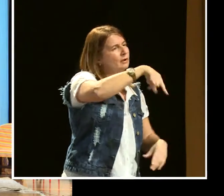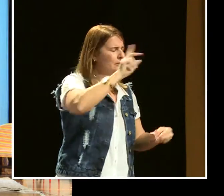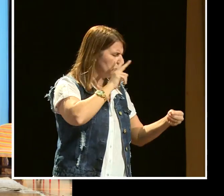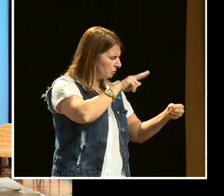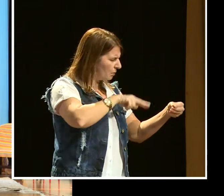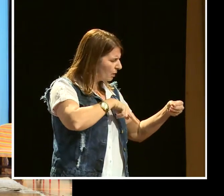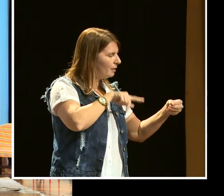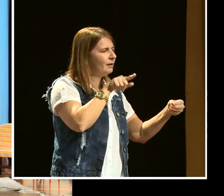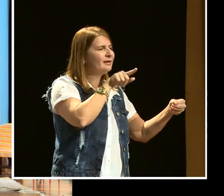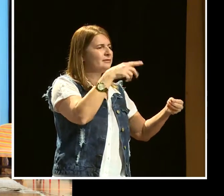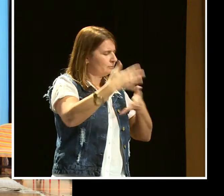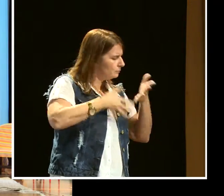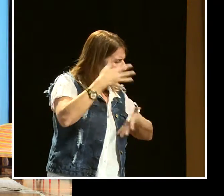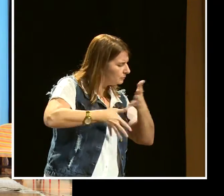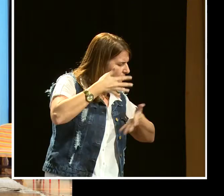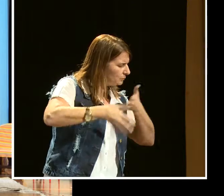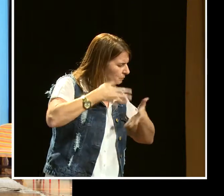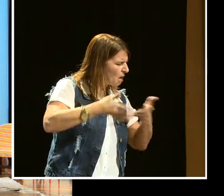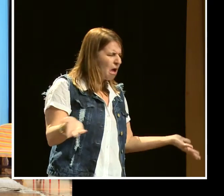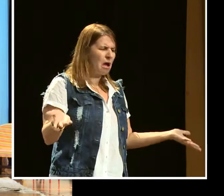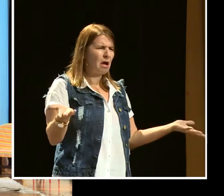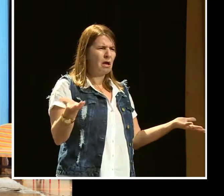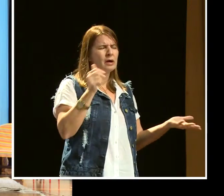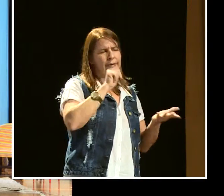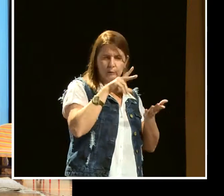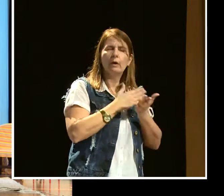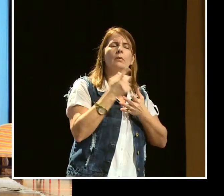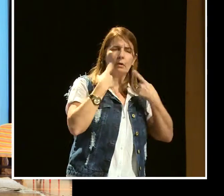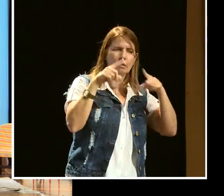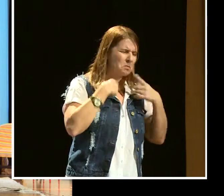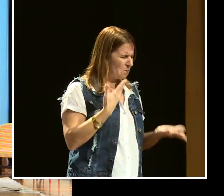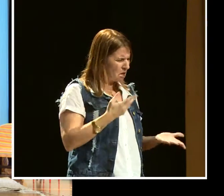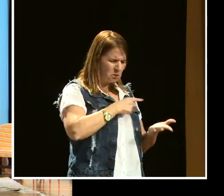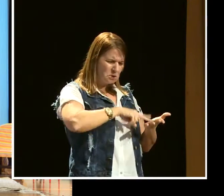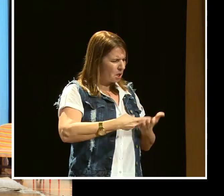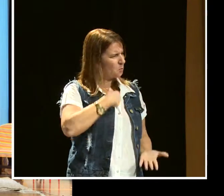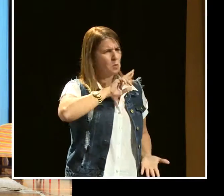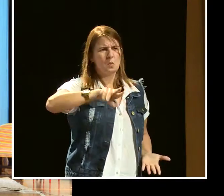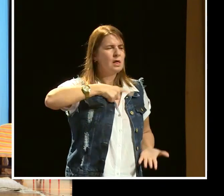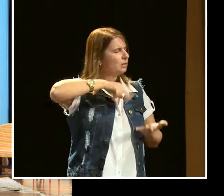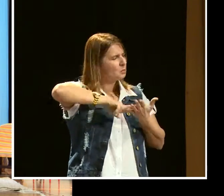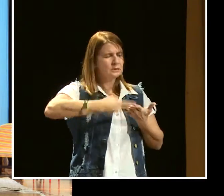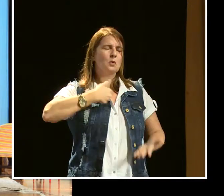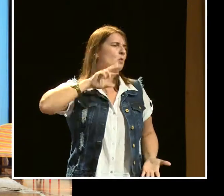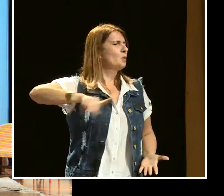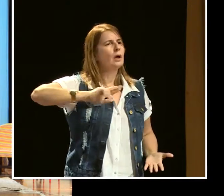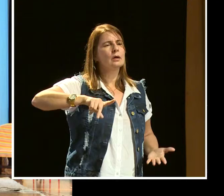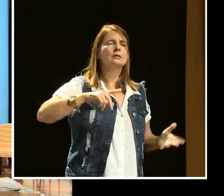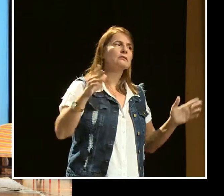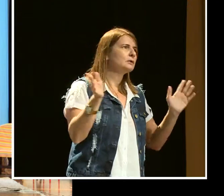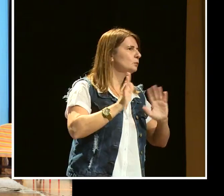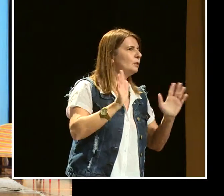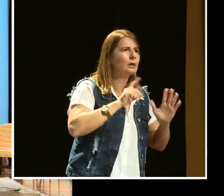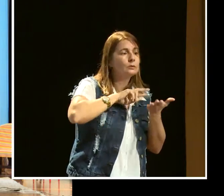onde nós entregávamos um texto e aquele aluno sinalizava. E os alunos reclamavam muito: eu não sou